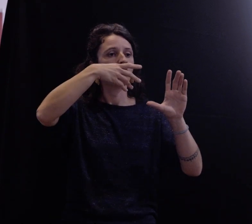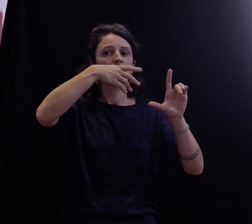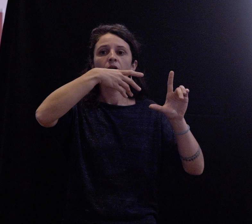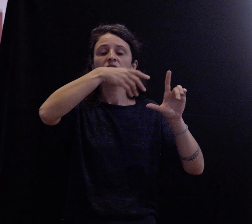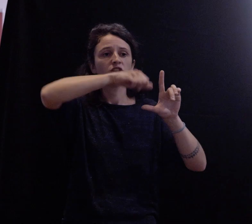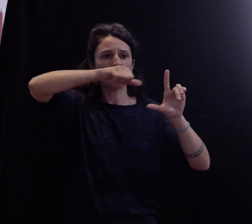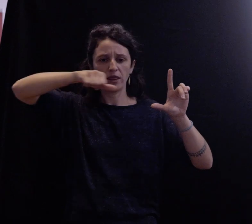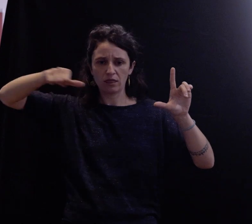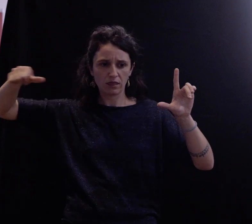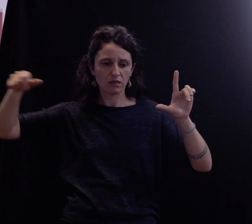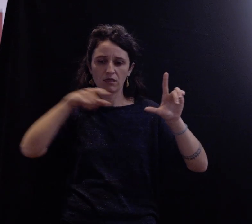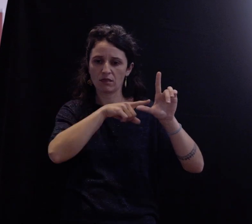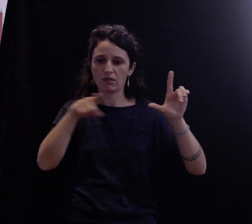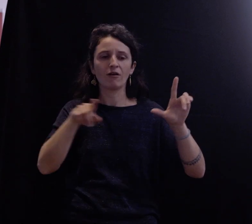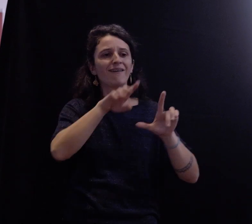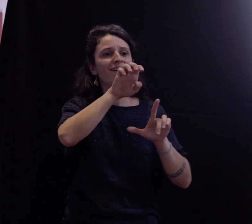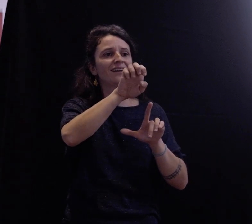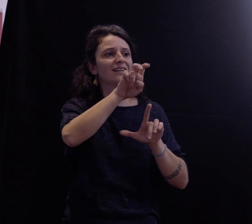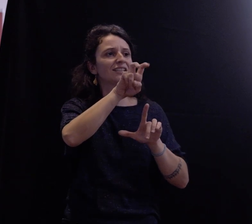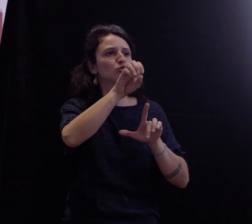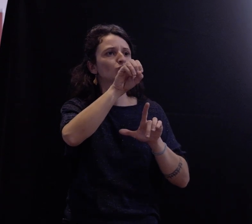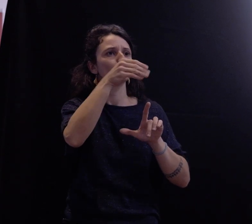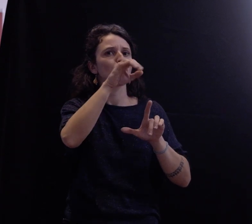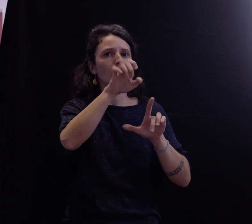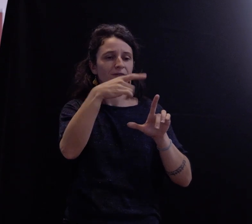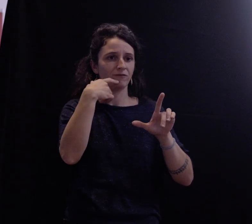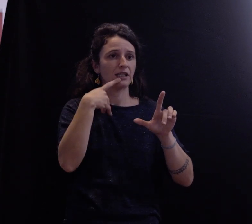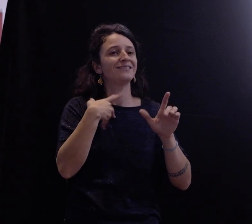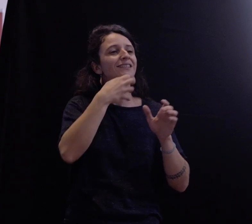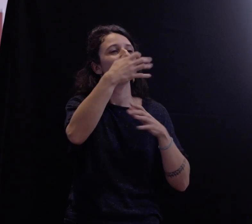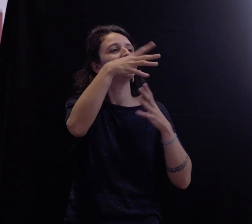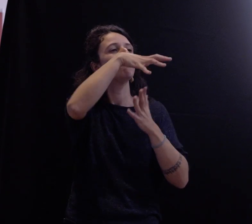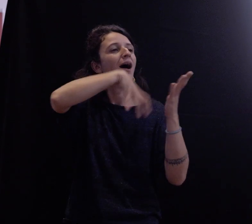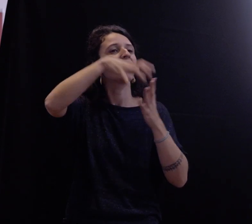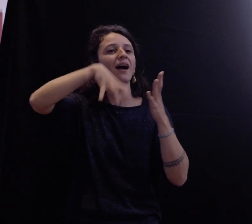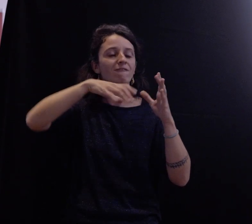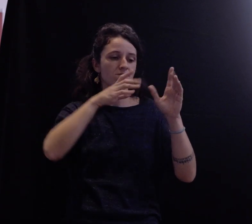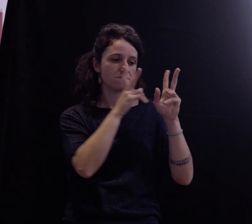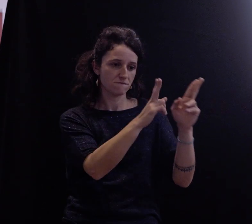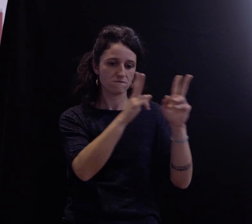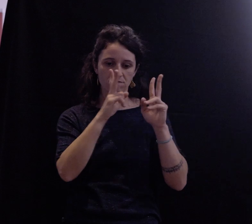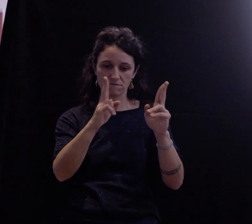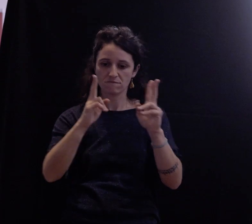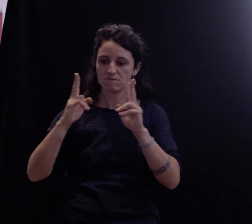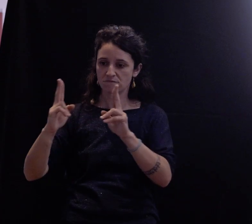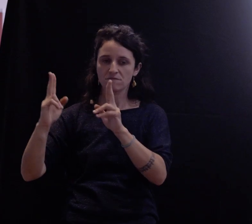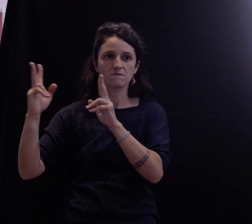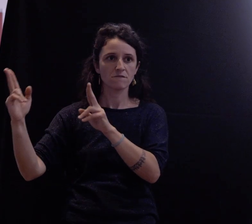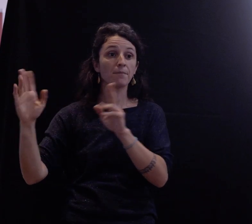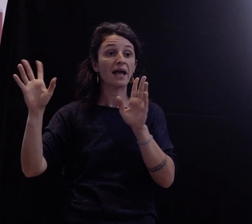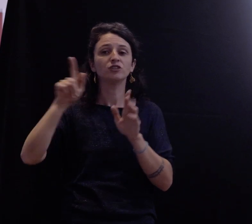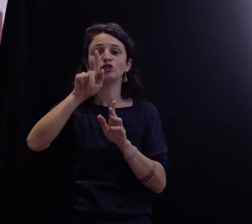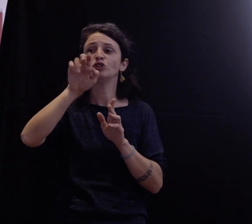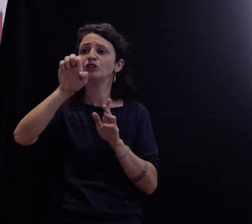deux, c'est que l'exome, ça regarde que les exons, donc on a dit que les paragraphes, ça lit pas les petites notes à côté, alors que le génome,